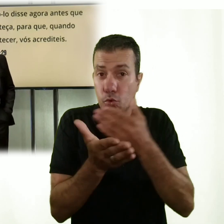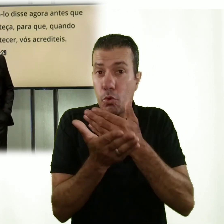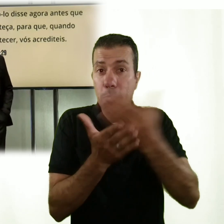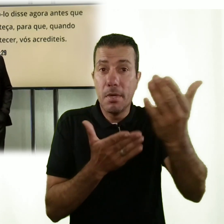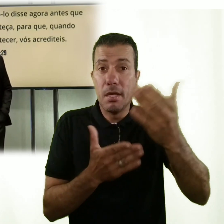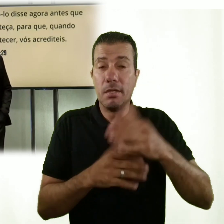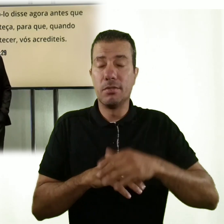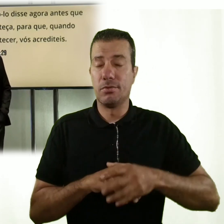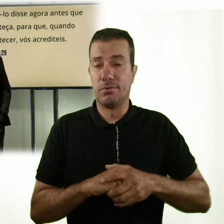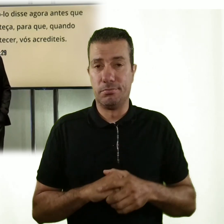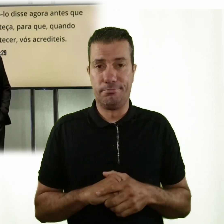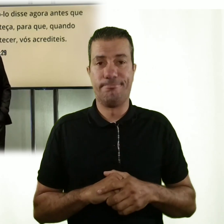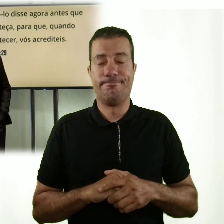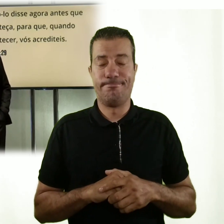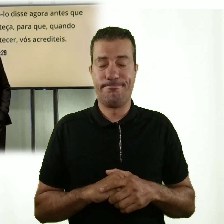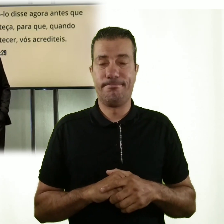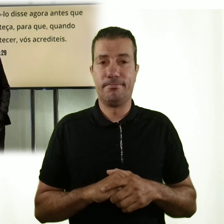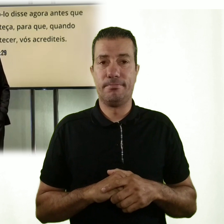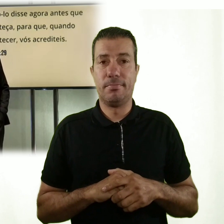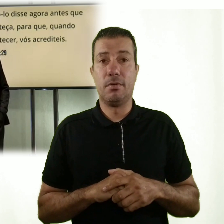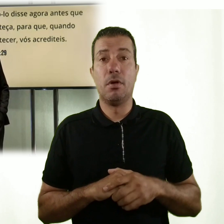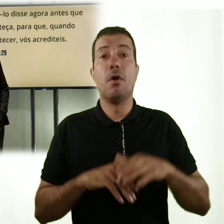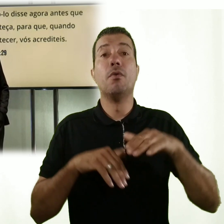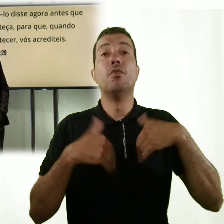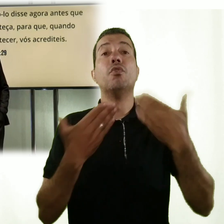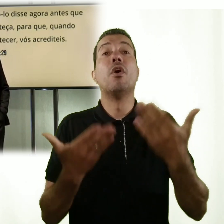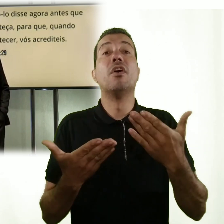Roger. Para onde nós vamos?